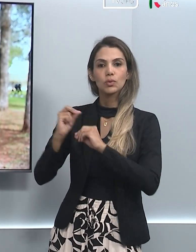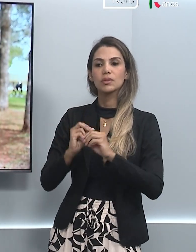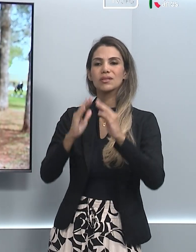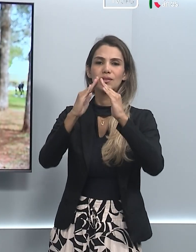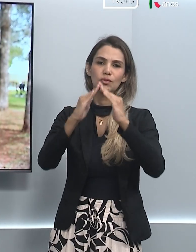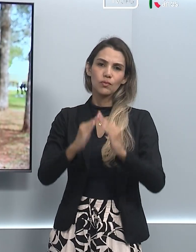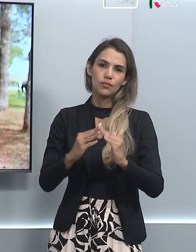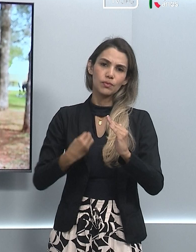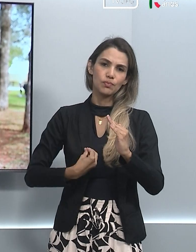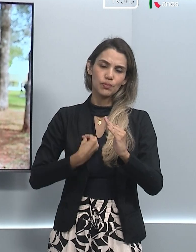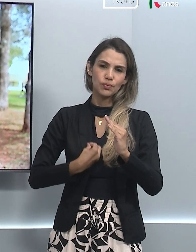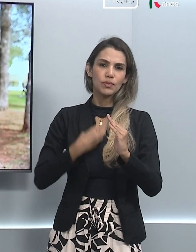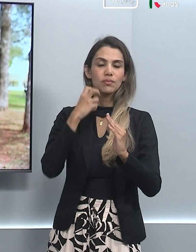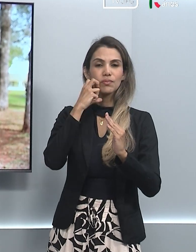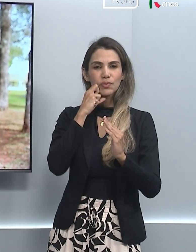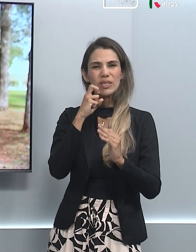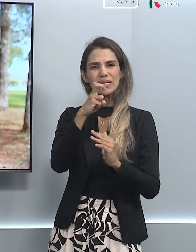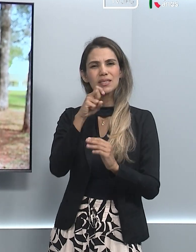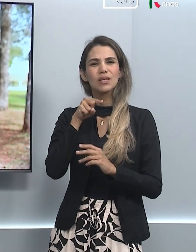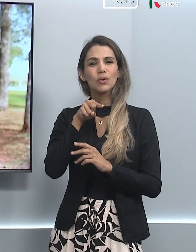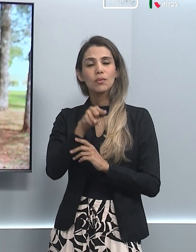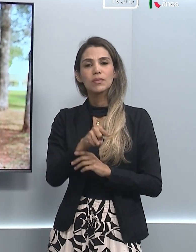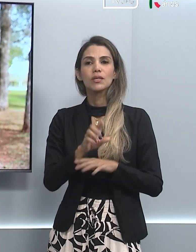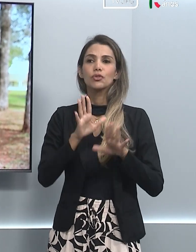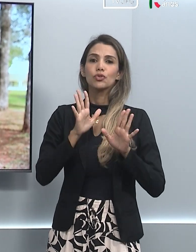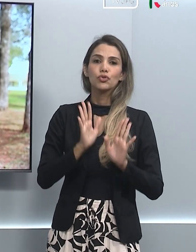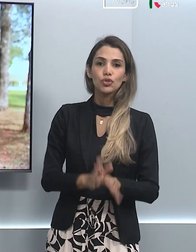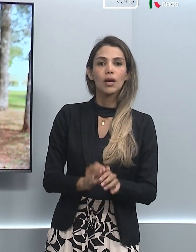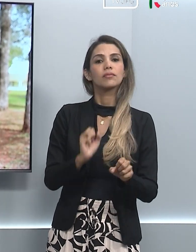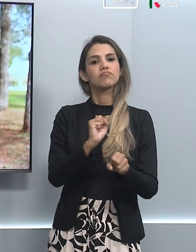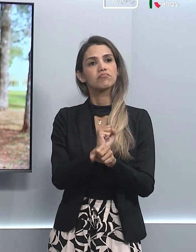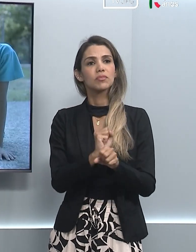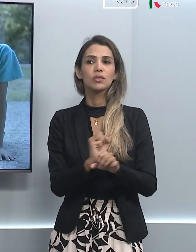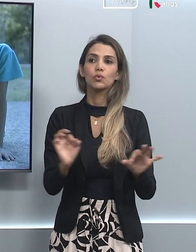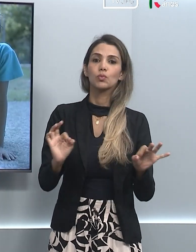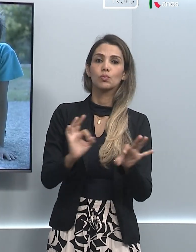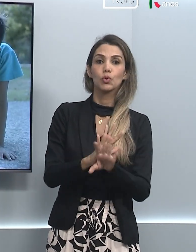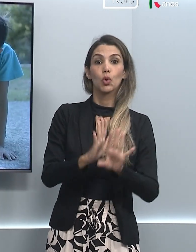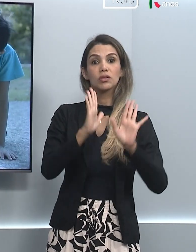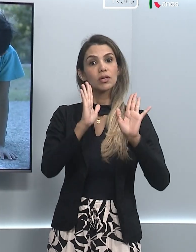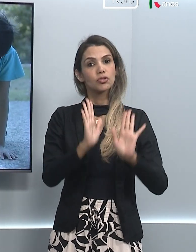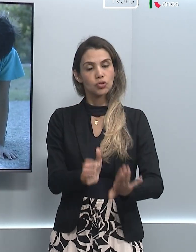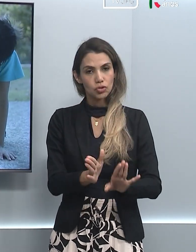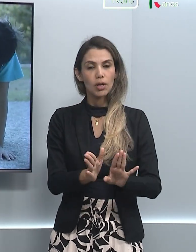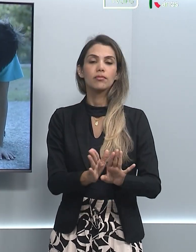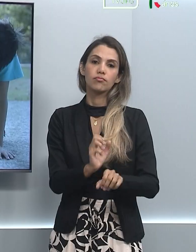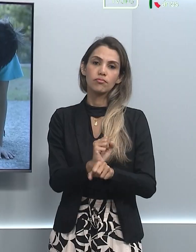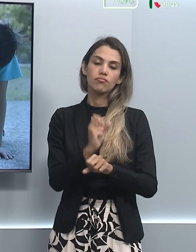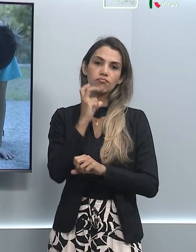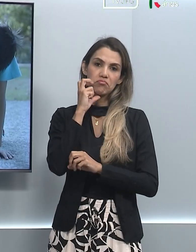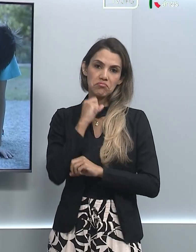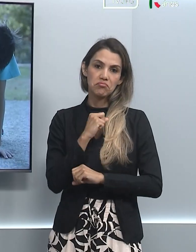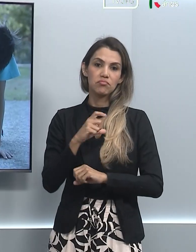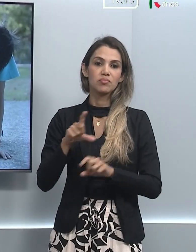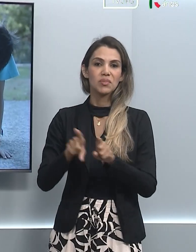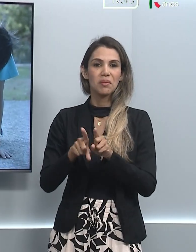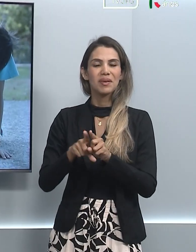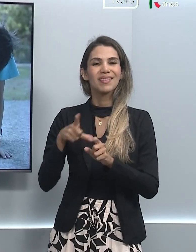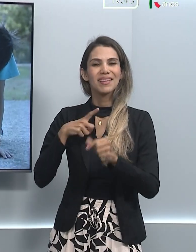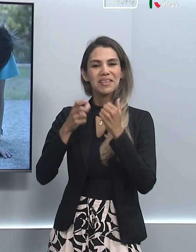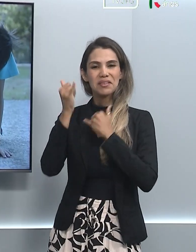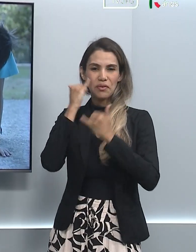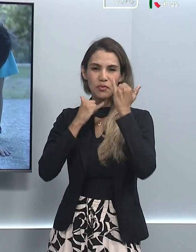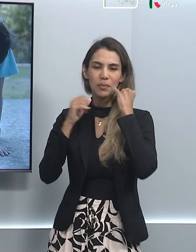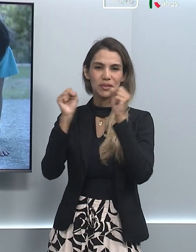abrigos. Pouco mais de 5 mil estão prontas para adoção. Ainda de acordo com as informações do Sistema